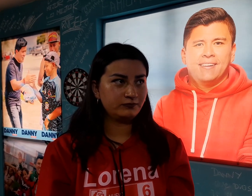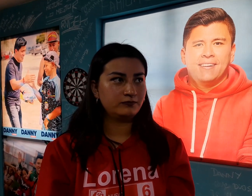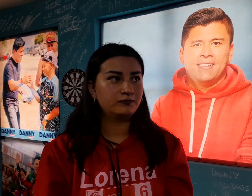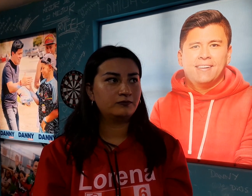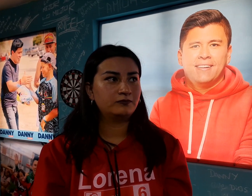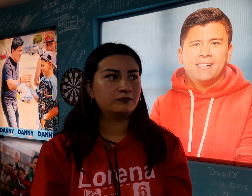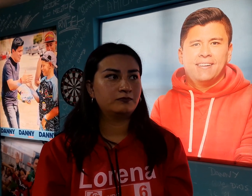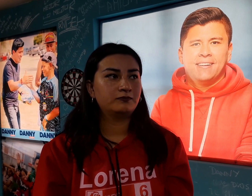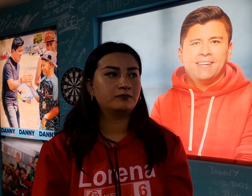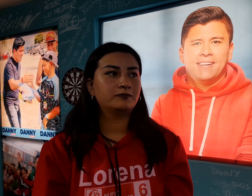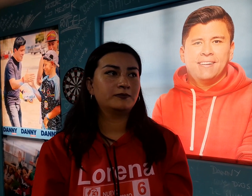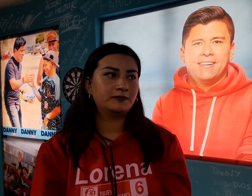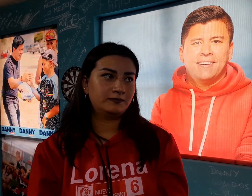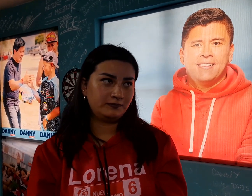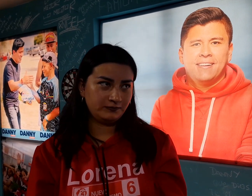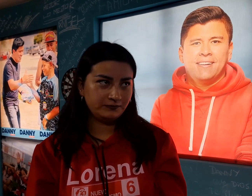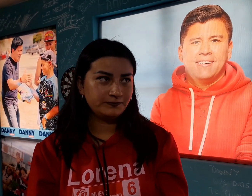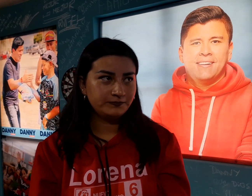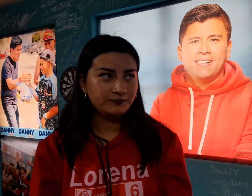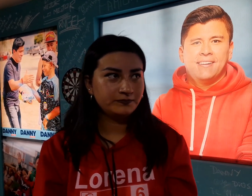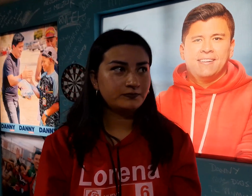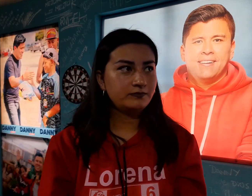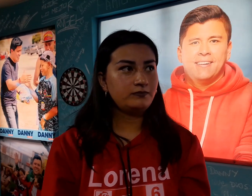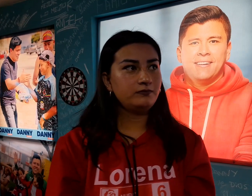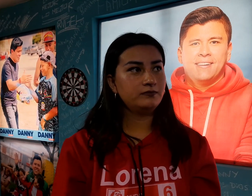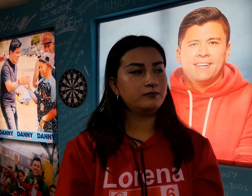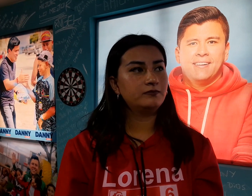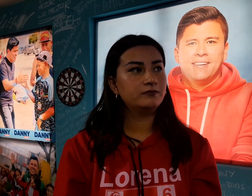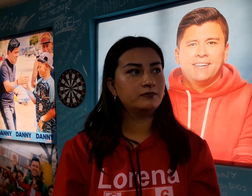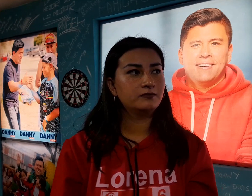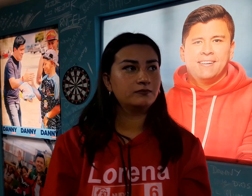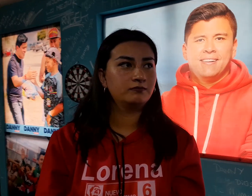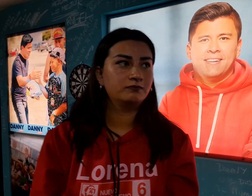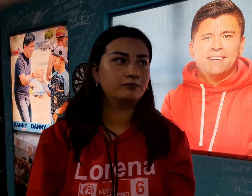las personas en condiciones también diferentes. ¿Qué mensaje nos deja, Lorena?